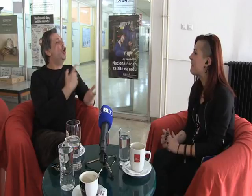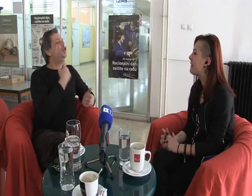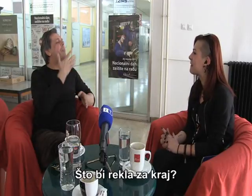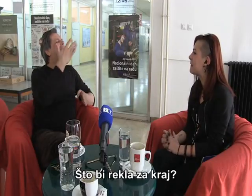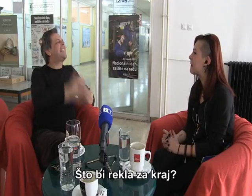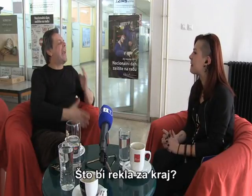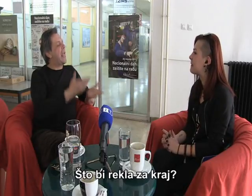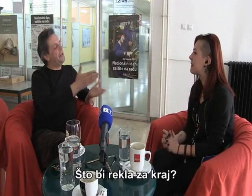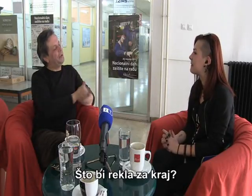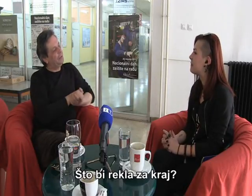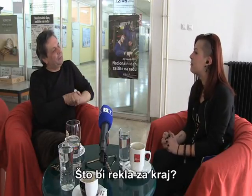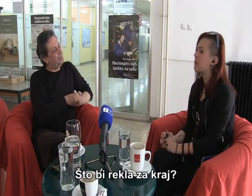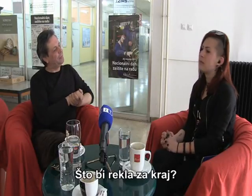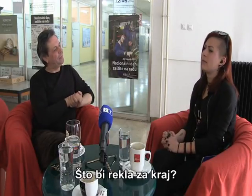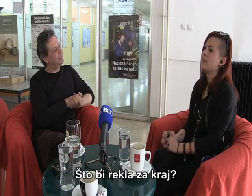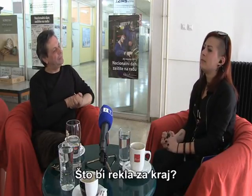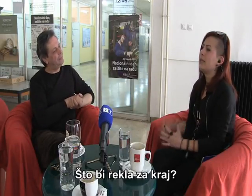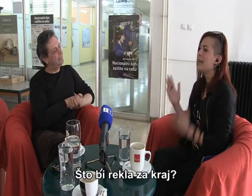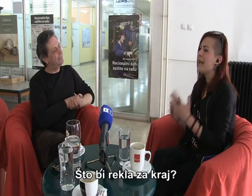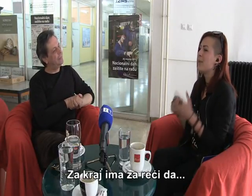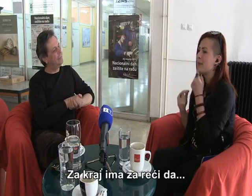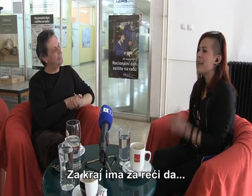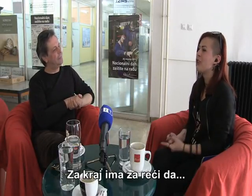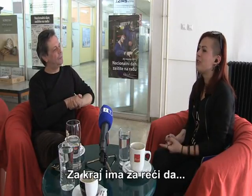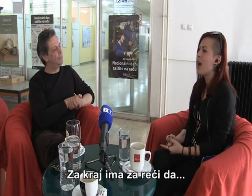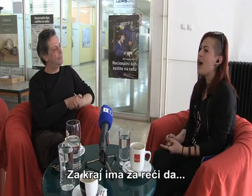Što bi rekla za kraj? Za kraj imam da reći da